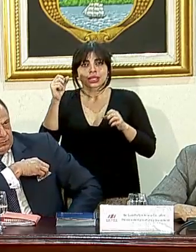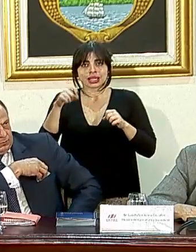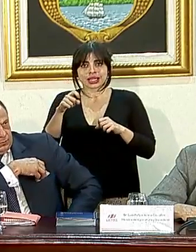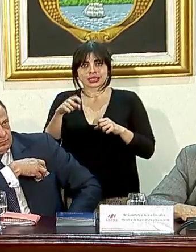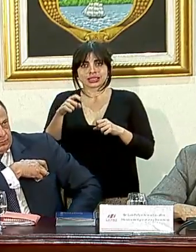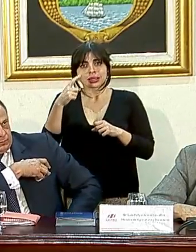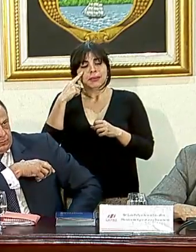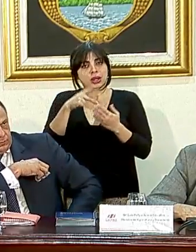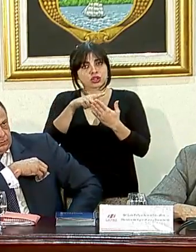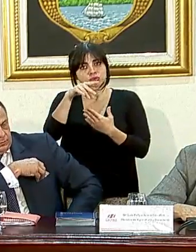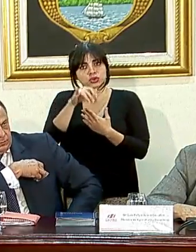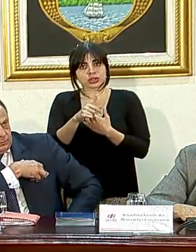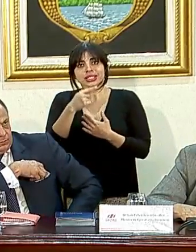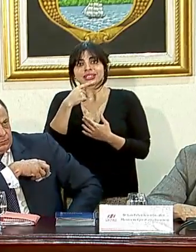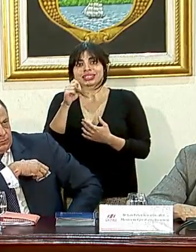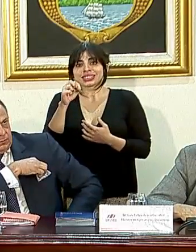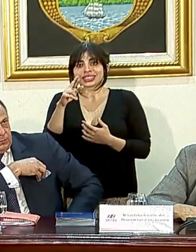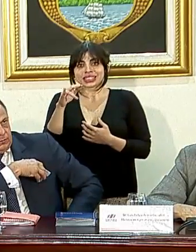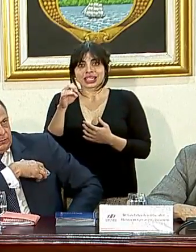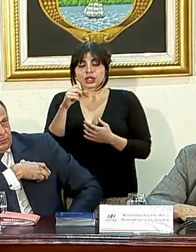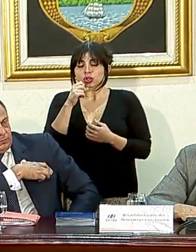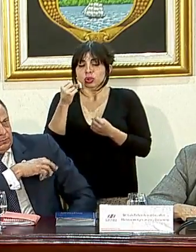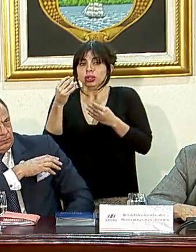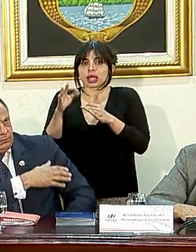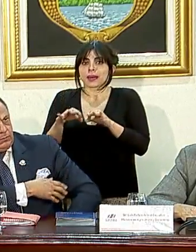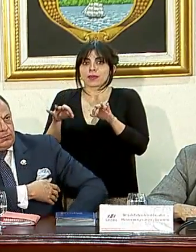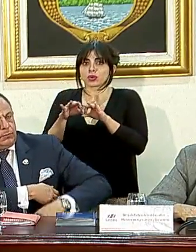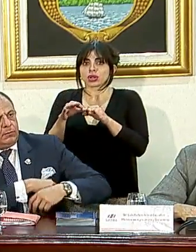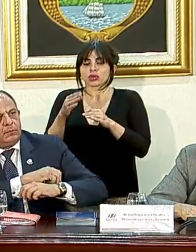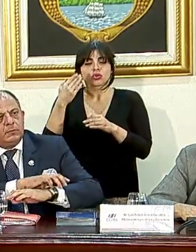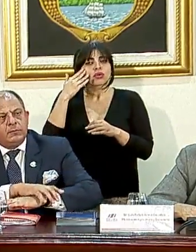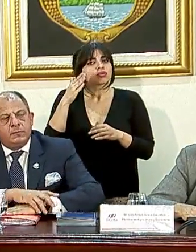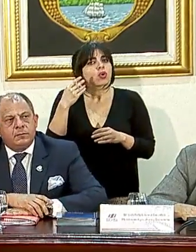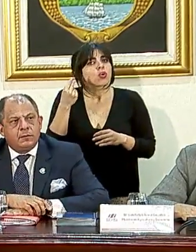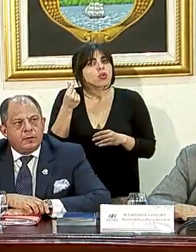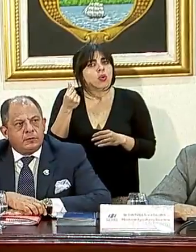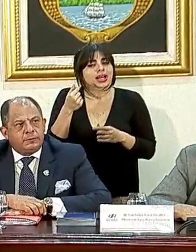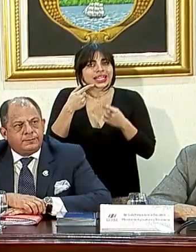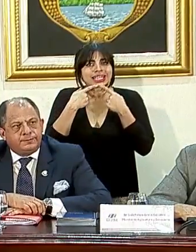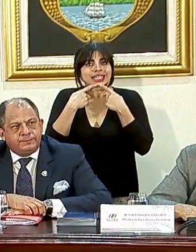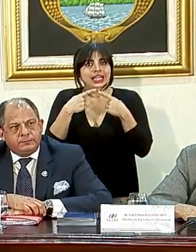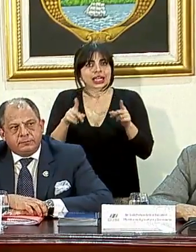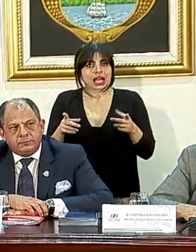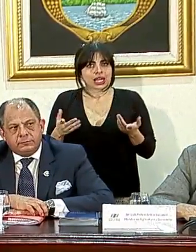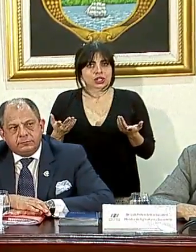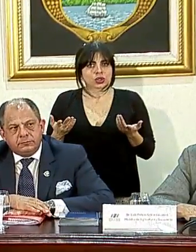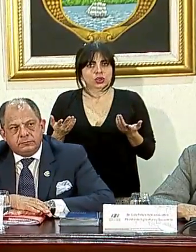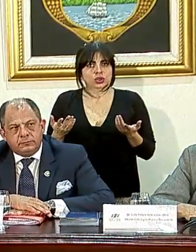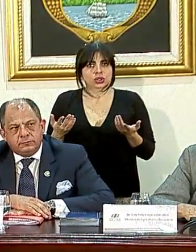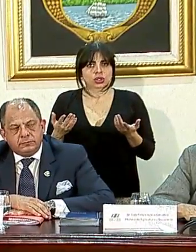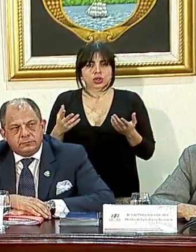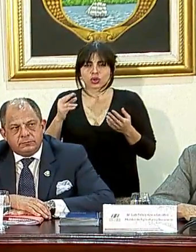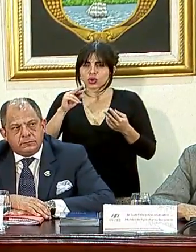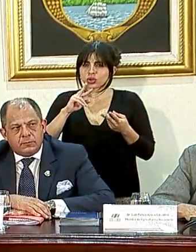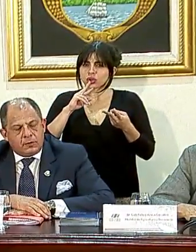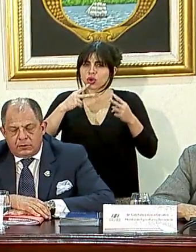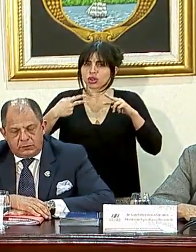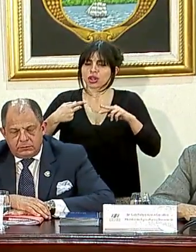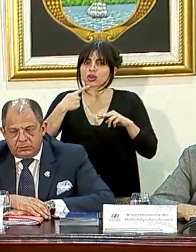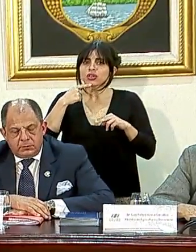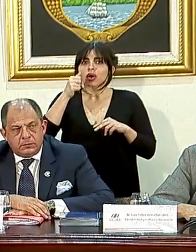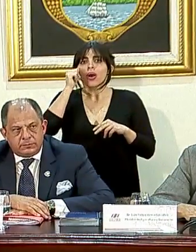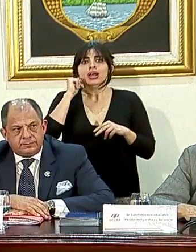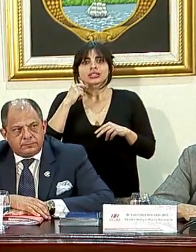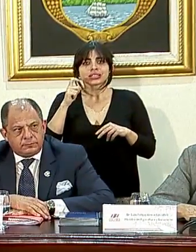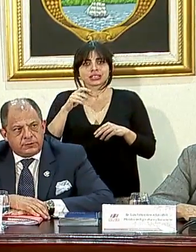prescindir de esos proyectos que dice don Sergio no son tan vitales, no sabemos cuánto nos va a costar la declaratoria. ¿No se contradice con lo que usted dijo ayer, que